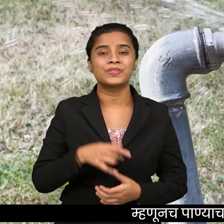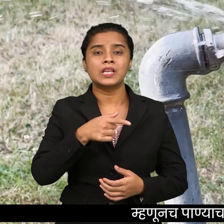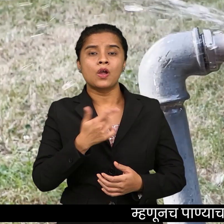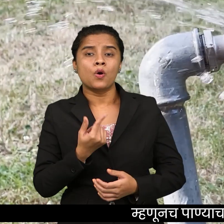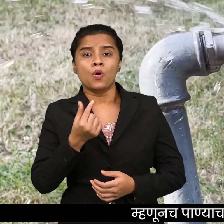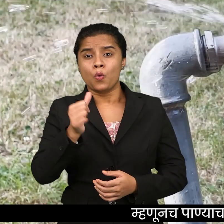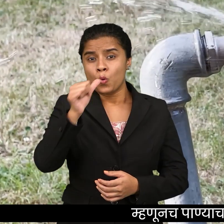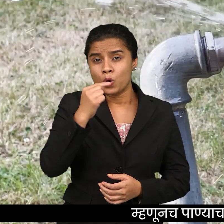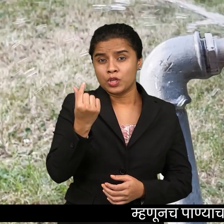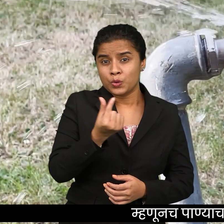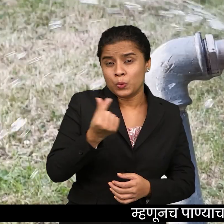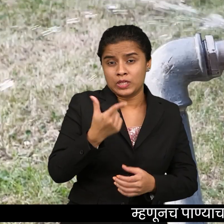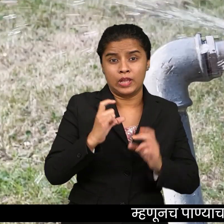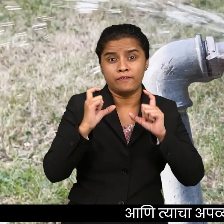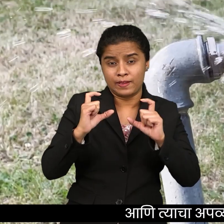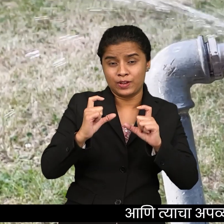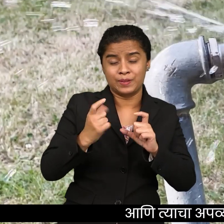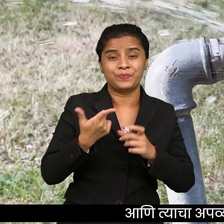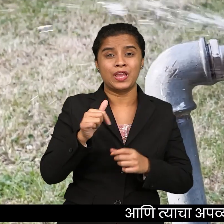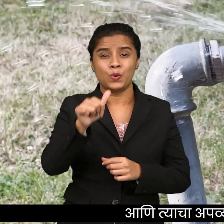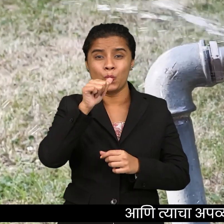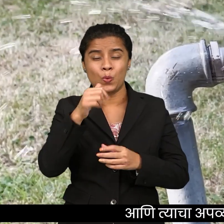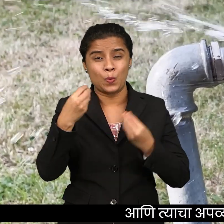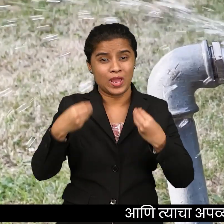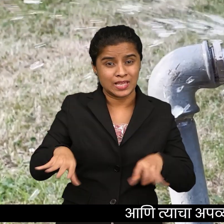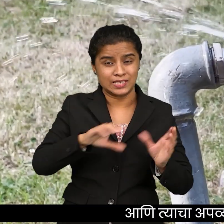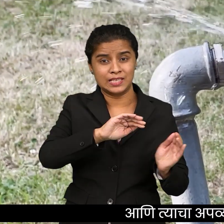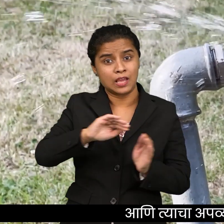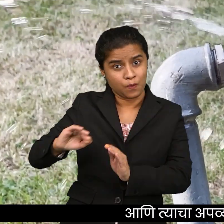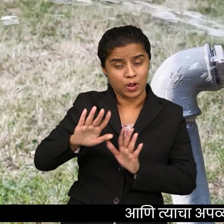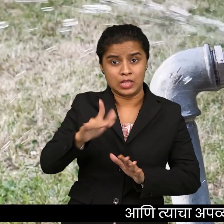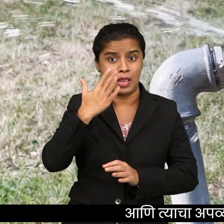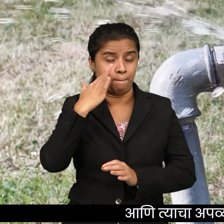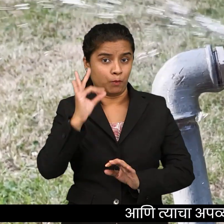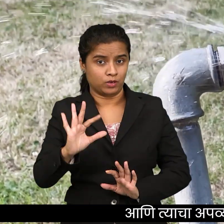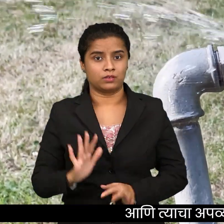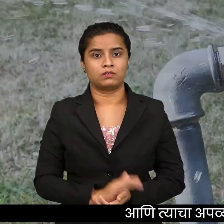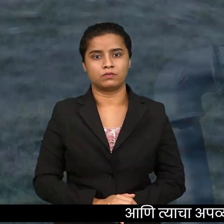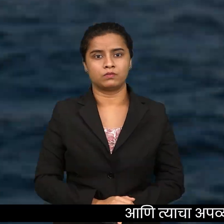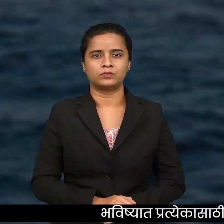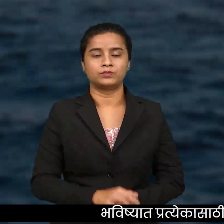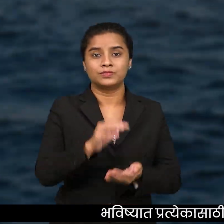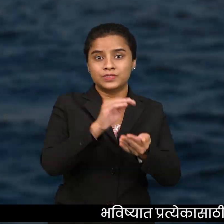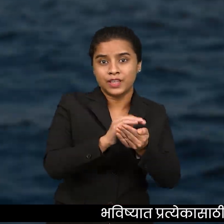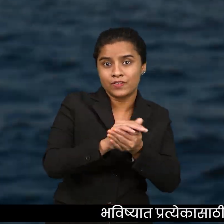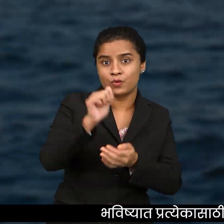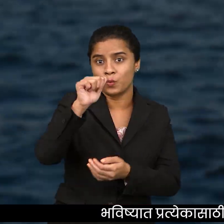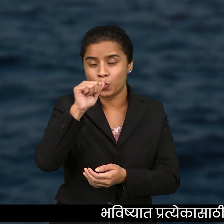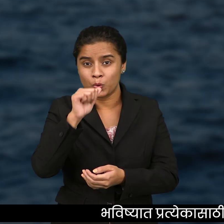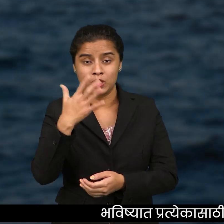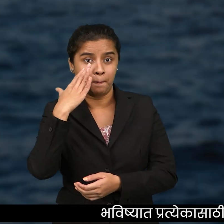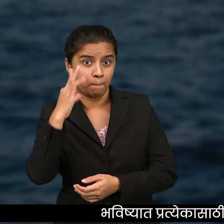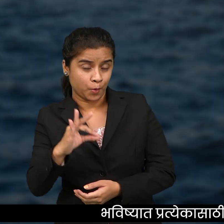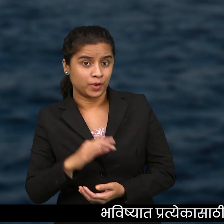म्हणूनच पाण्याचा काळजीपूर्वक वापर करणे आणि त्याचा अपव्यय टाळणे खूप महत्त्वाचे आहे. भविष्यात